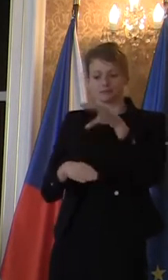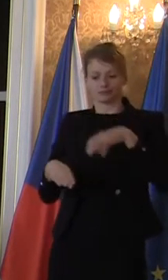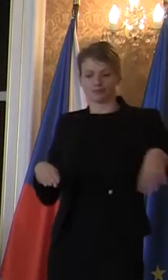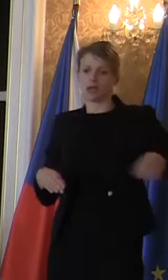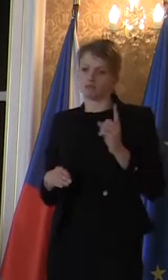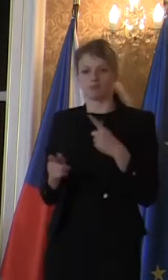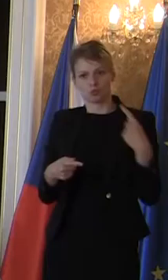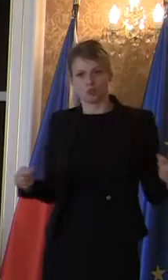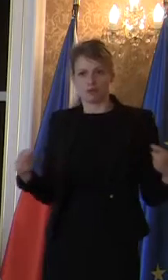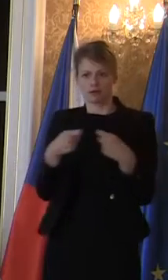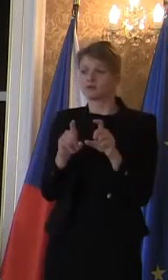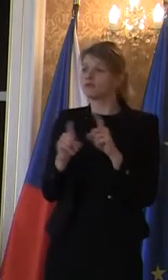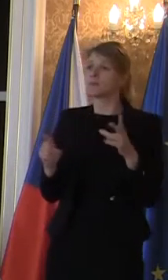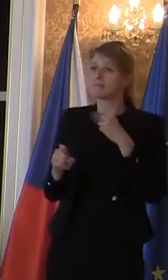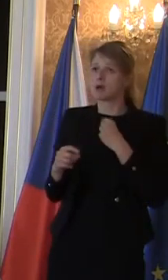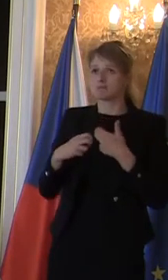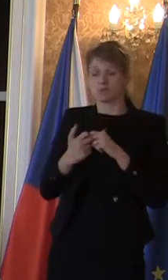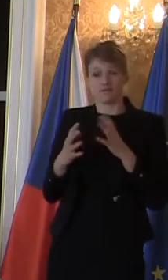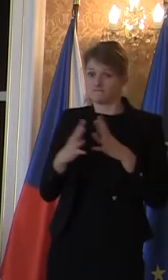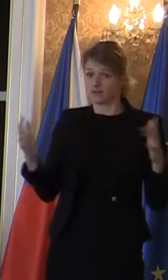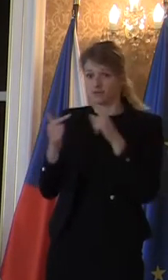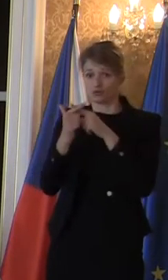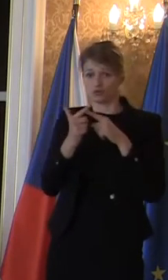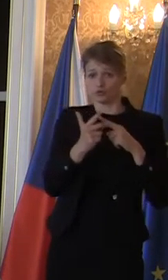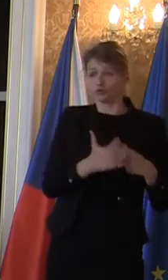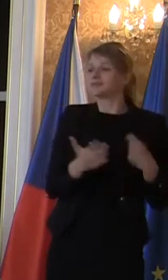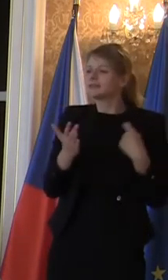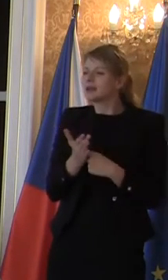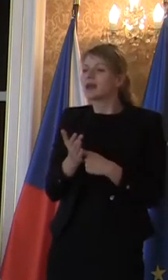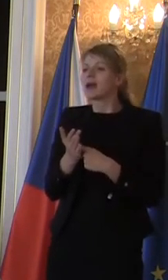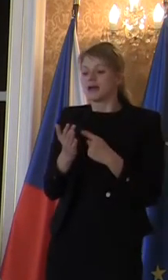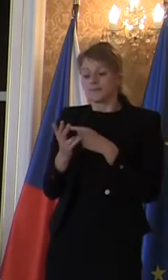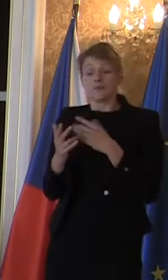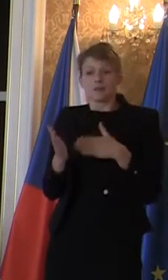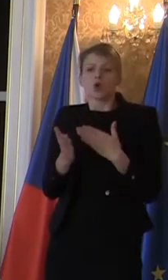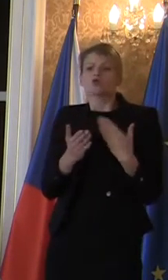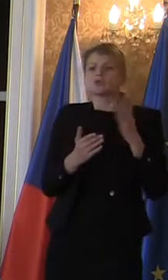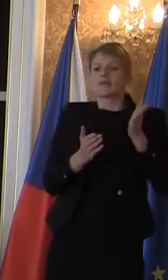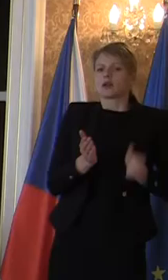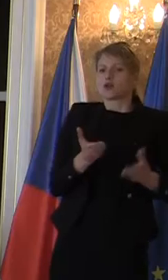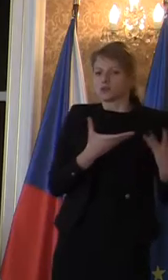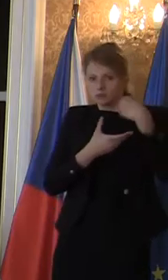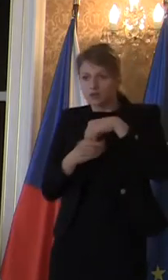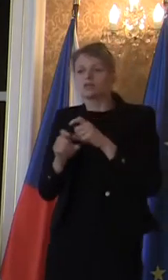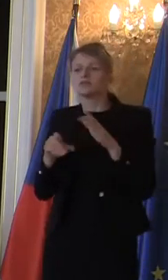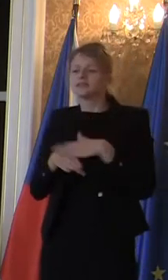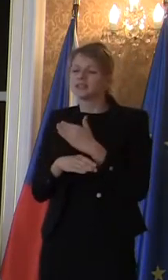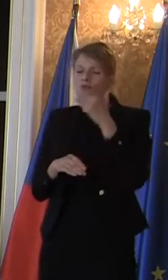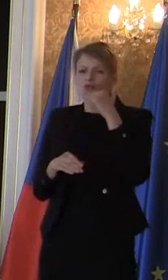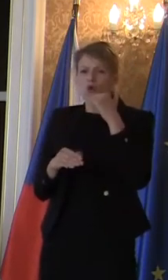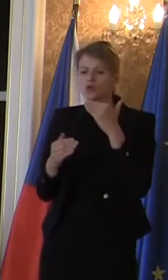protože se to týká právě i legislativních opatření, tak právě proto tam je i ministerstvo spravedlnosti. Jinak bych chtěl říct, že spolupráce